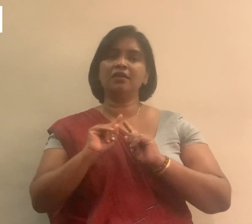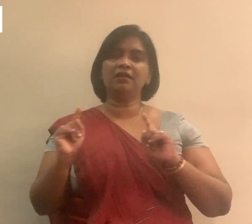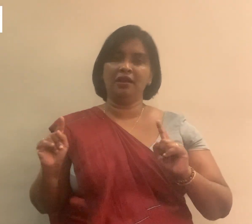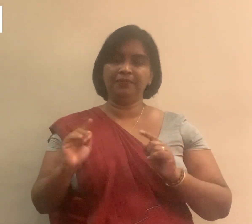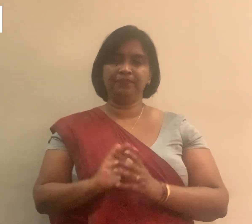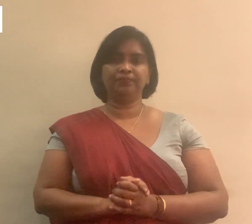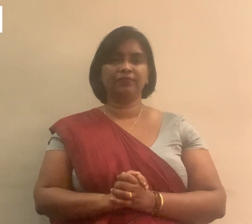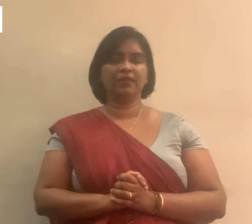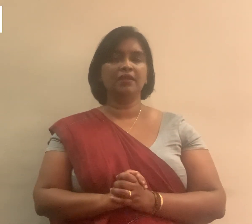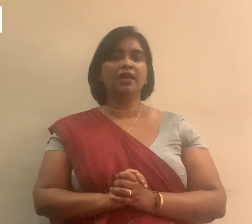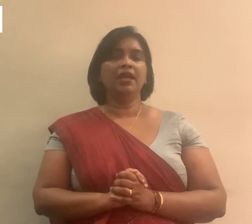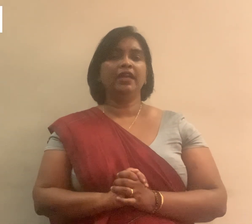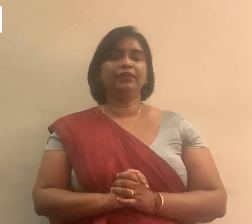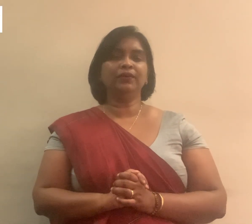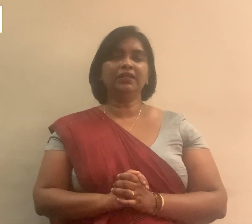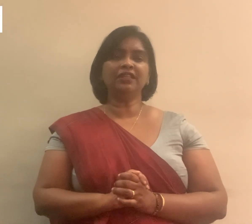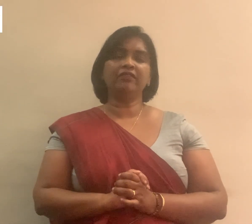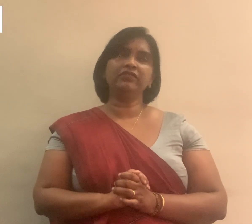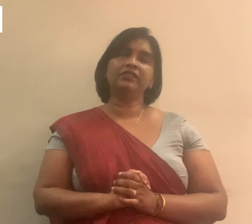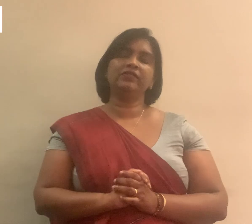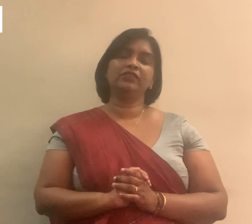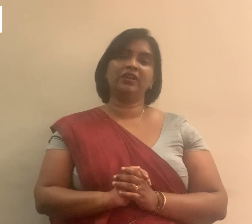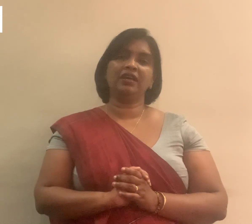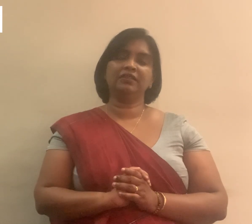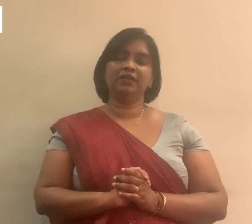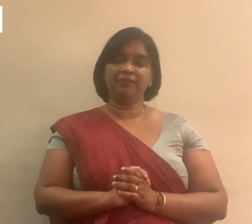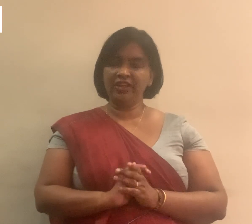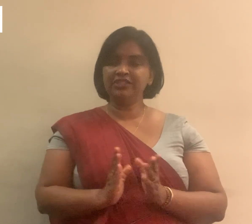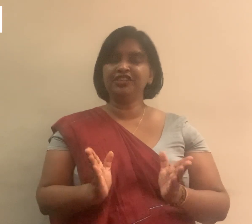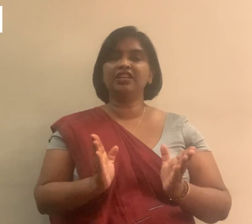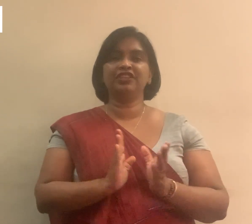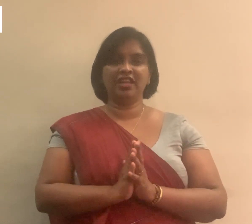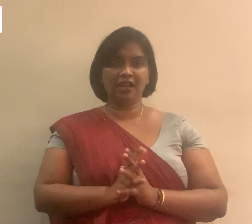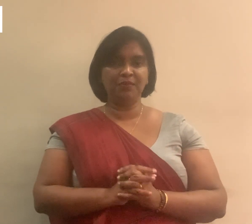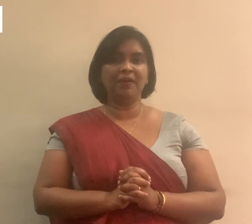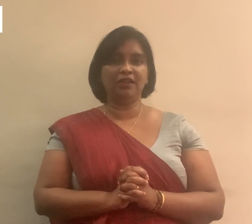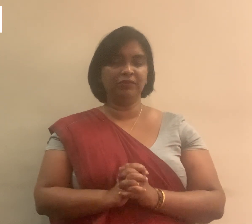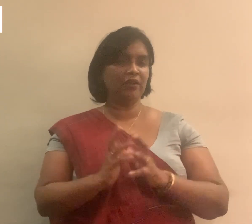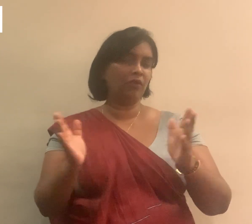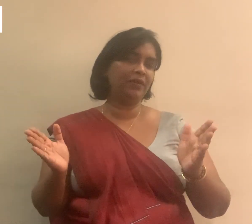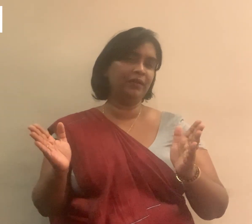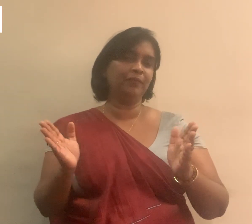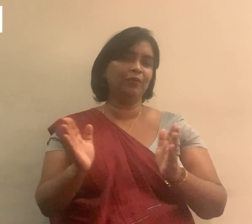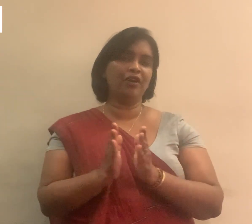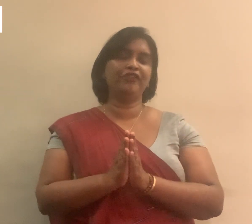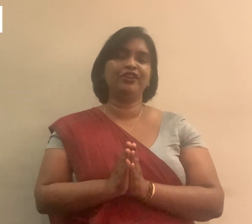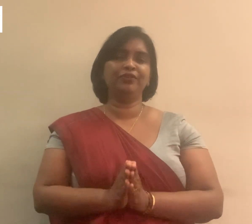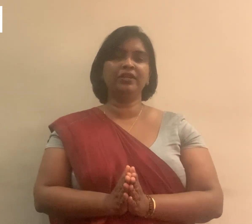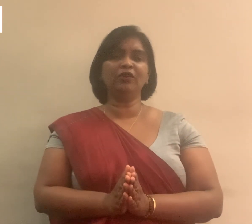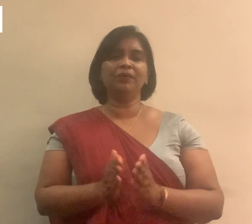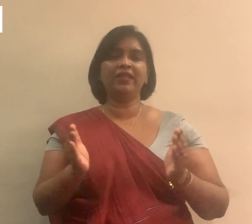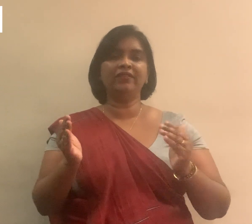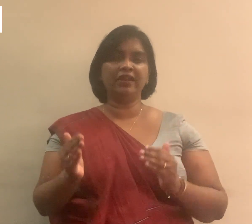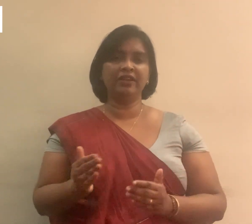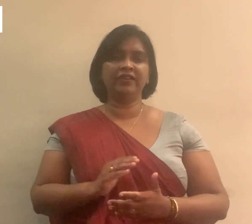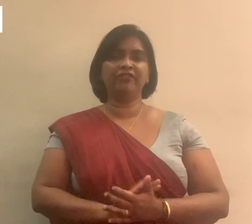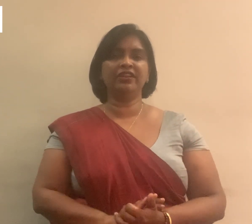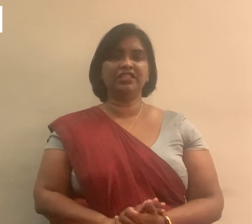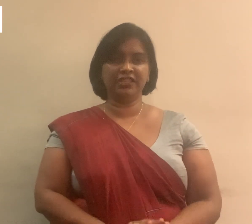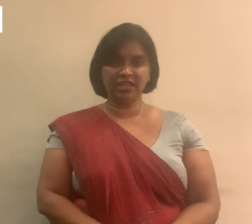කා. එතකොට තව ව්‍යංජන අක්ෂරයක් අපි බලමු. දැන් ඔබට පුළුවන් වෙන්න ඕන ඔබ දැන් දන්නවා නම් ව්‍යංජන අක්ෂර